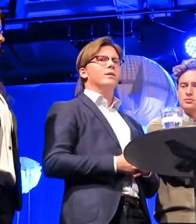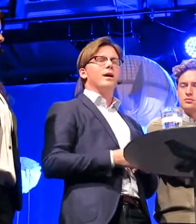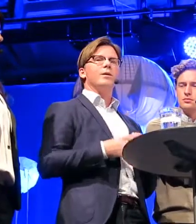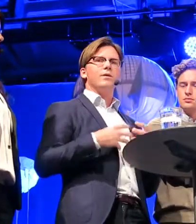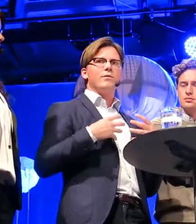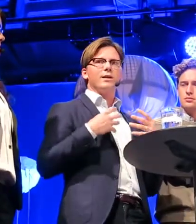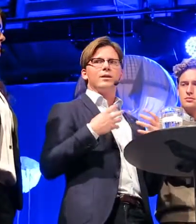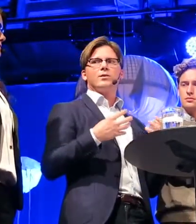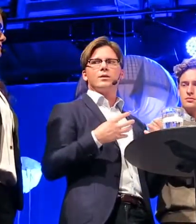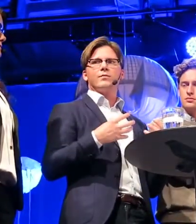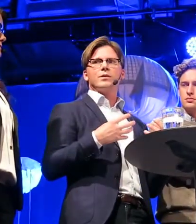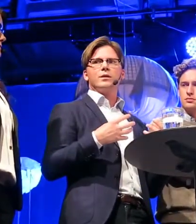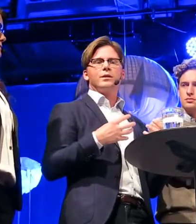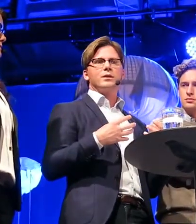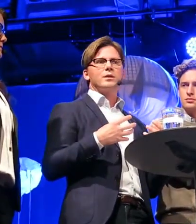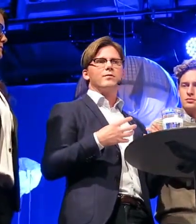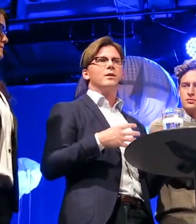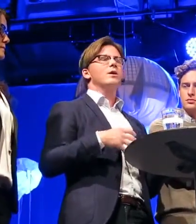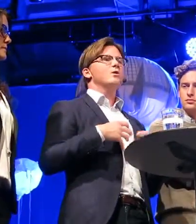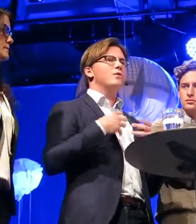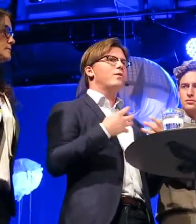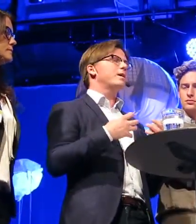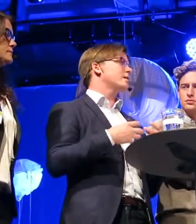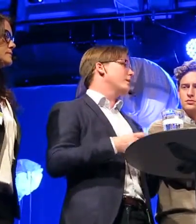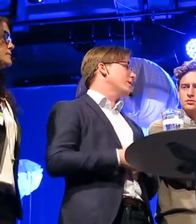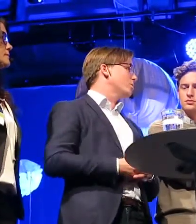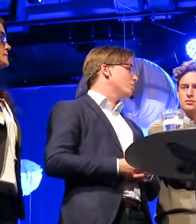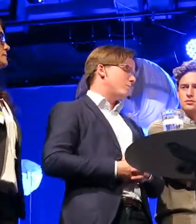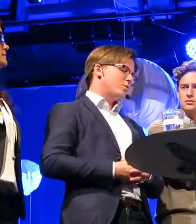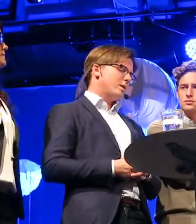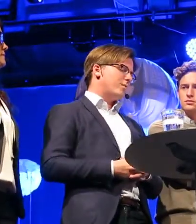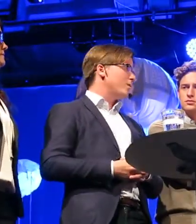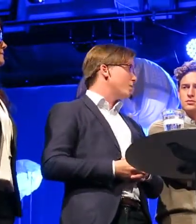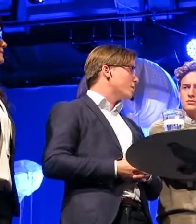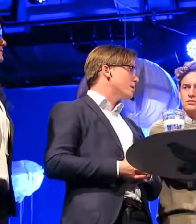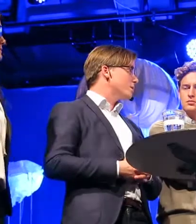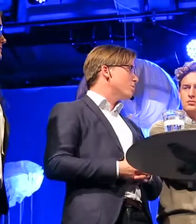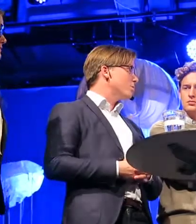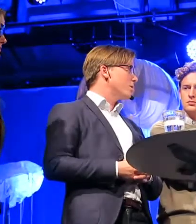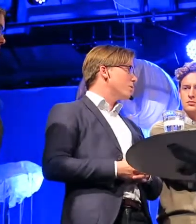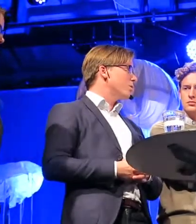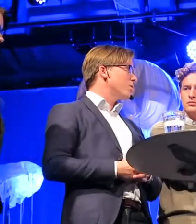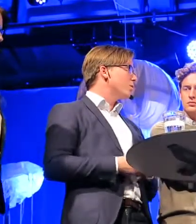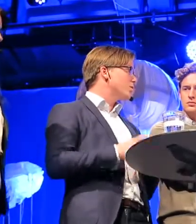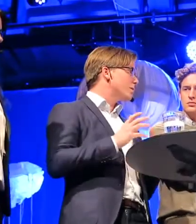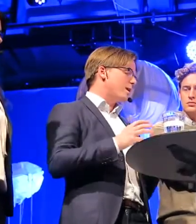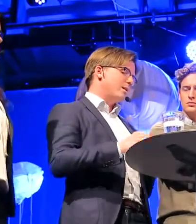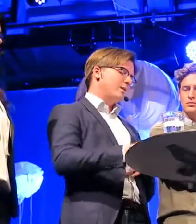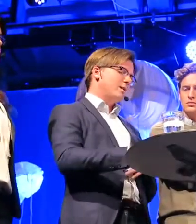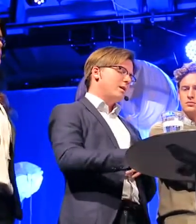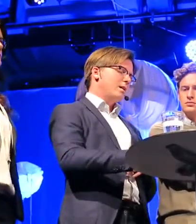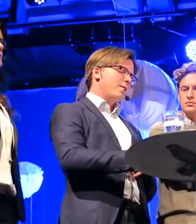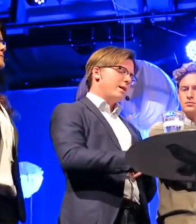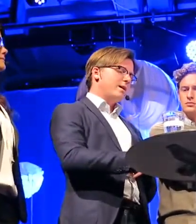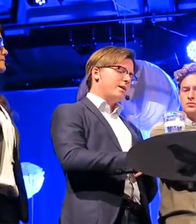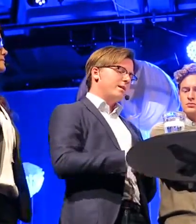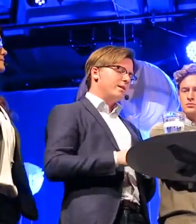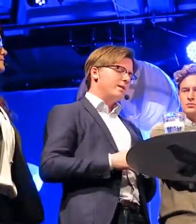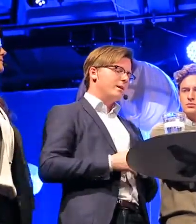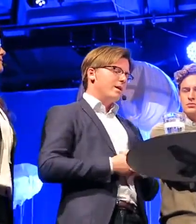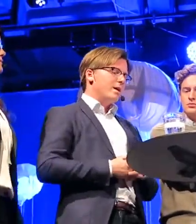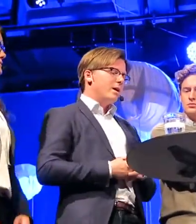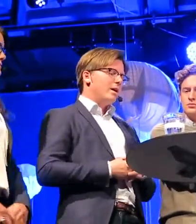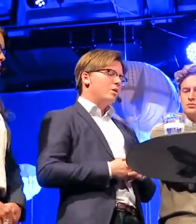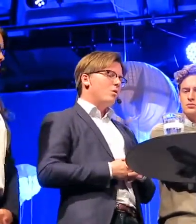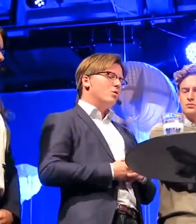liksom feltänkt, även om vi är väldigt energiintensiva, så det är feltänkt att subventionera fram och göra särskilda undantag. Utan då måste vi hitta andra vägar när det